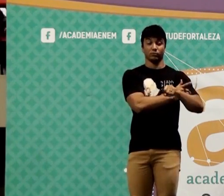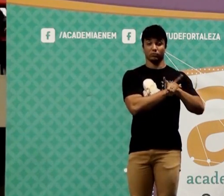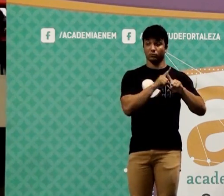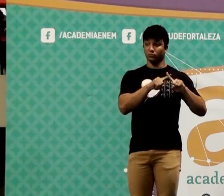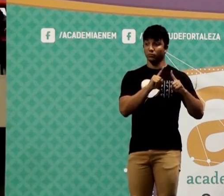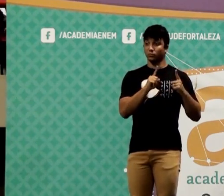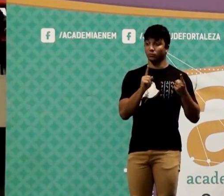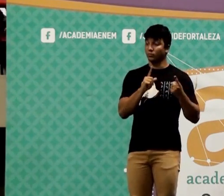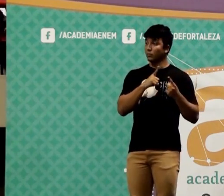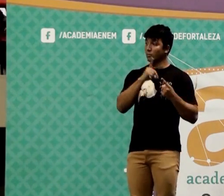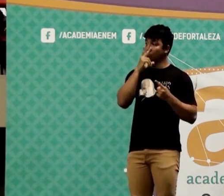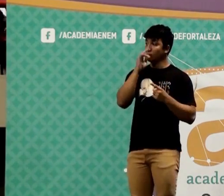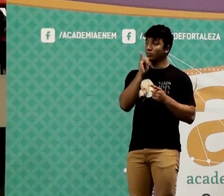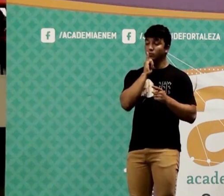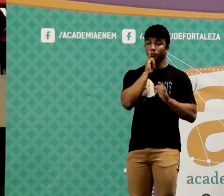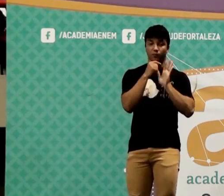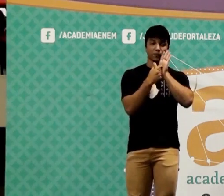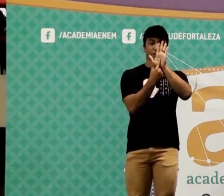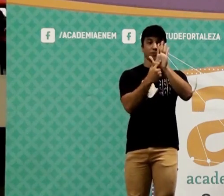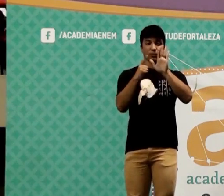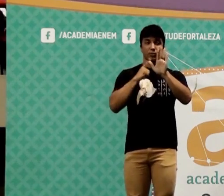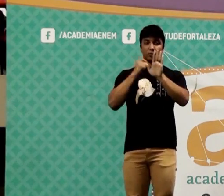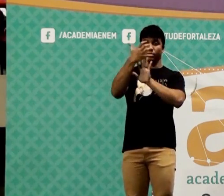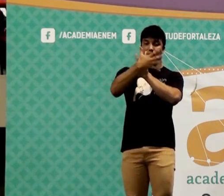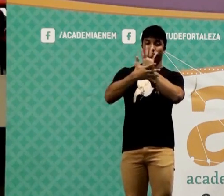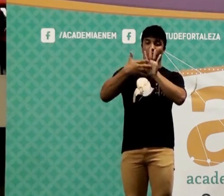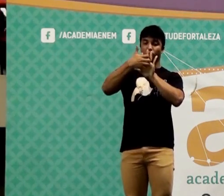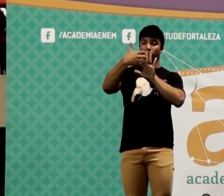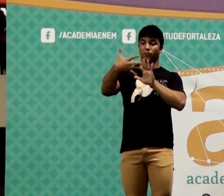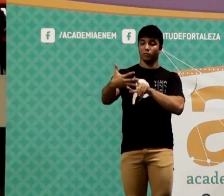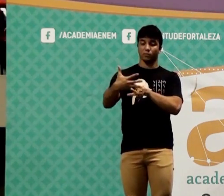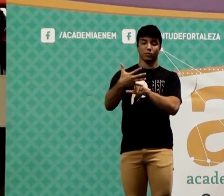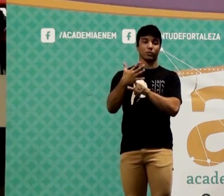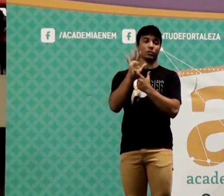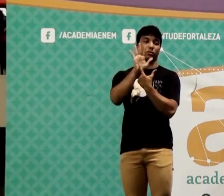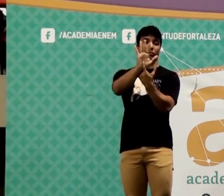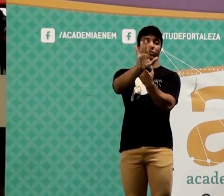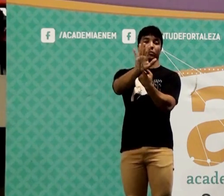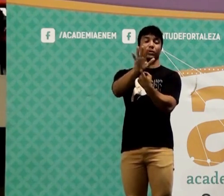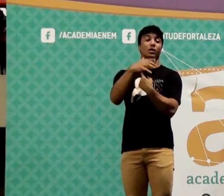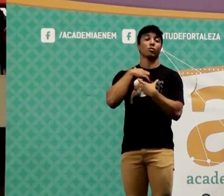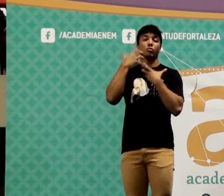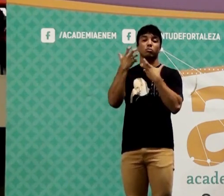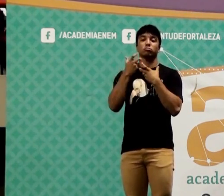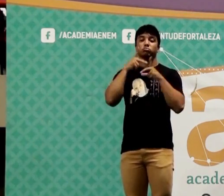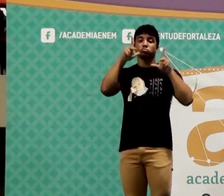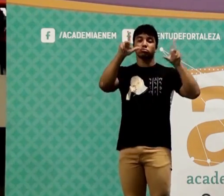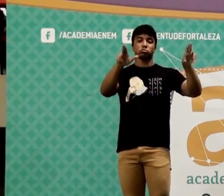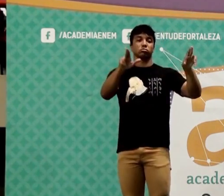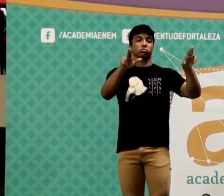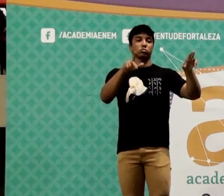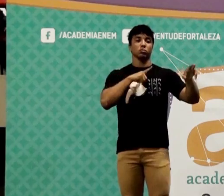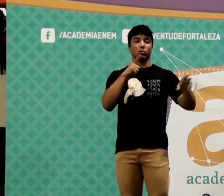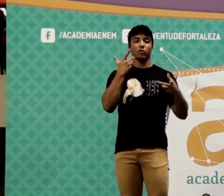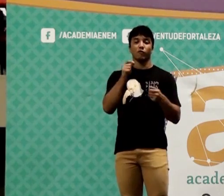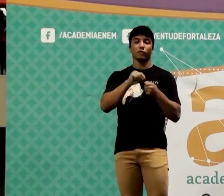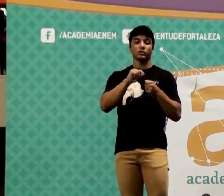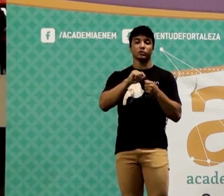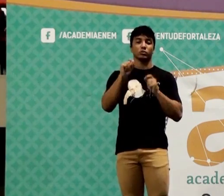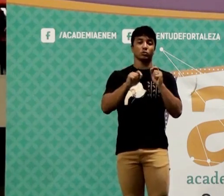Depois que a gente passa por ela, a gente vê outra Idade Média. Séculos depois, a gente vê outras coisas que a gente não viu